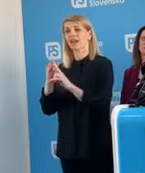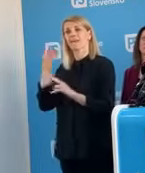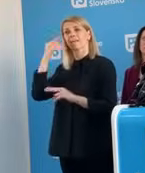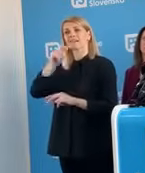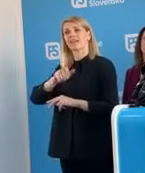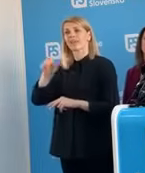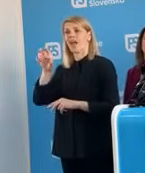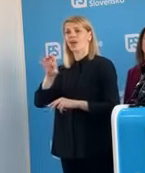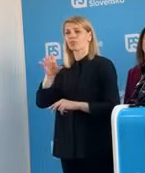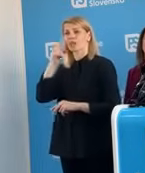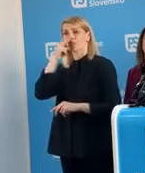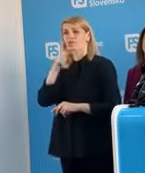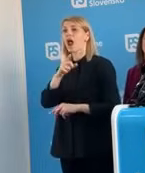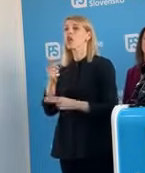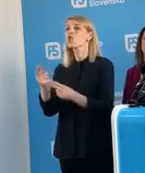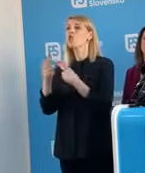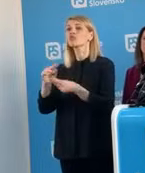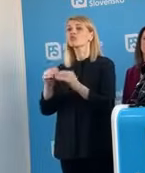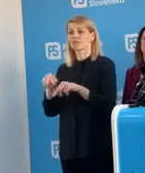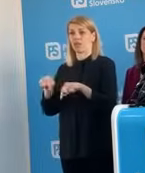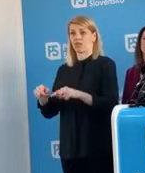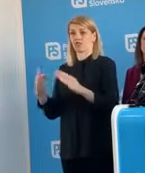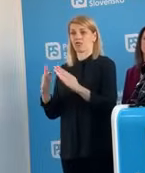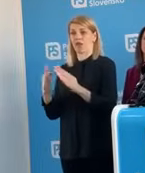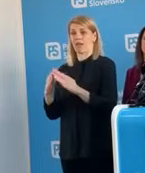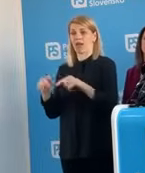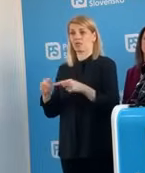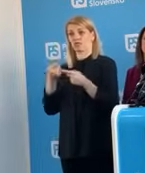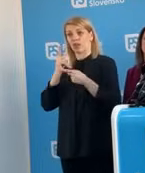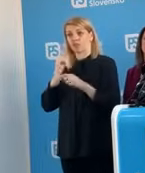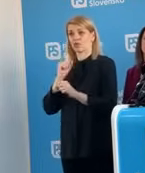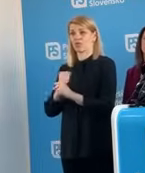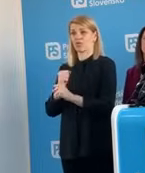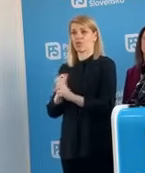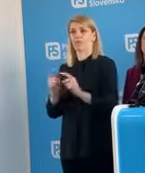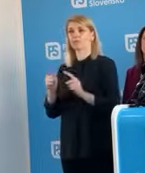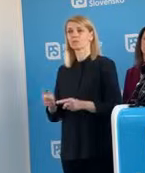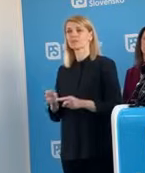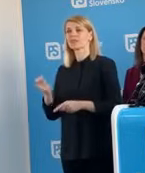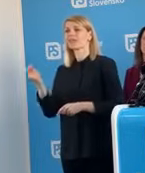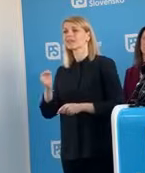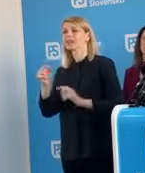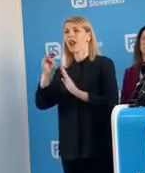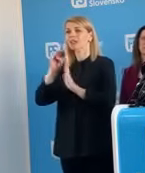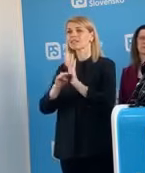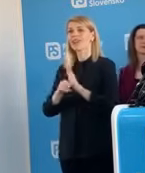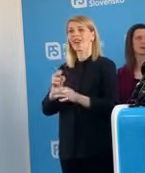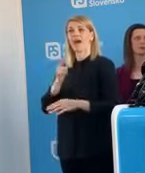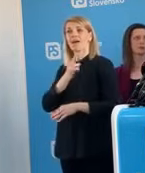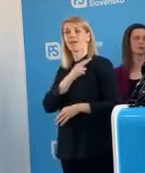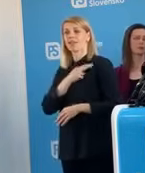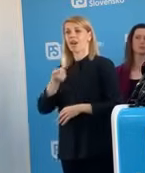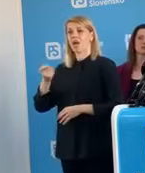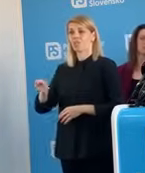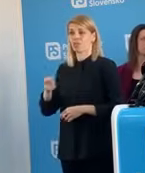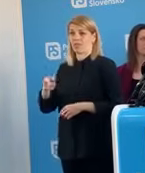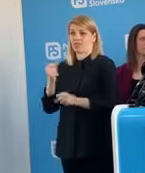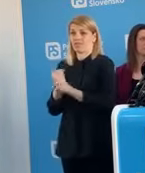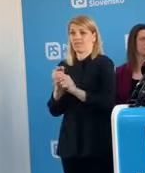komisie, ale tie kľúčové veci oni musia urobiť tu doma, na generálnej prokuratúre, v trestnej legislatíve.